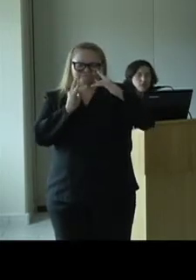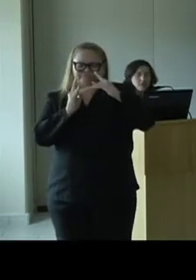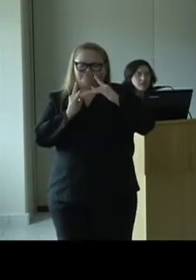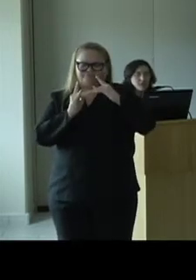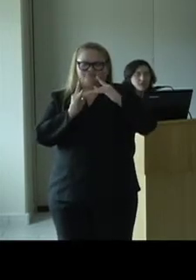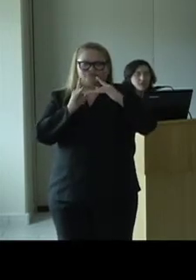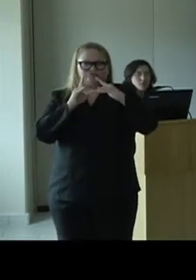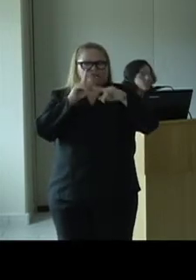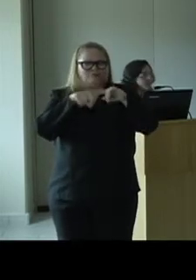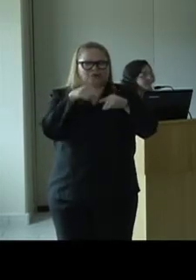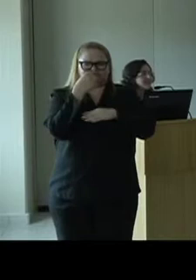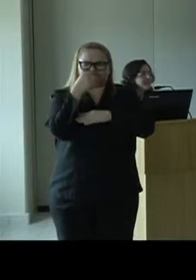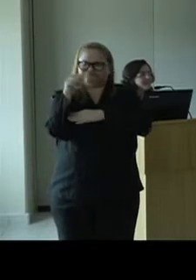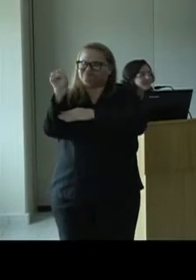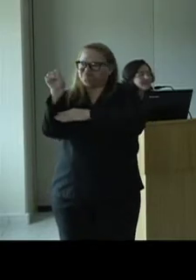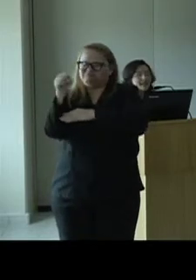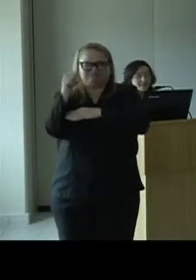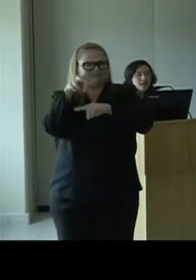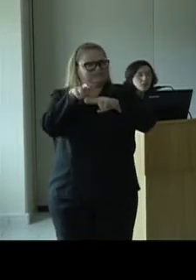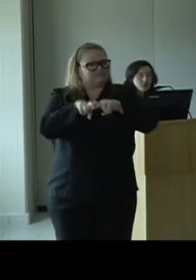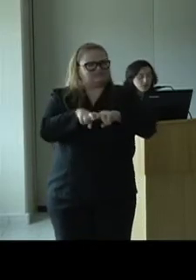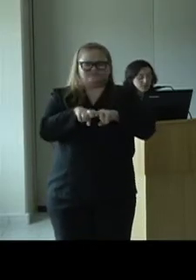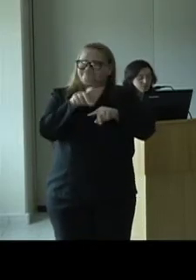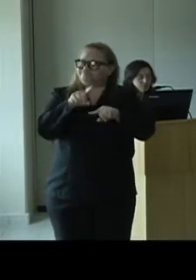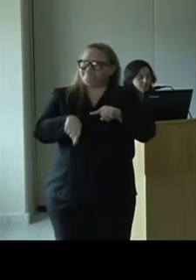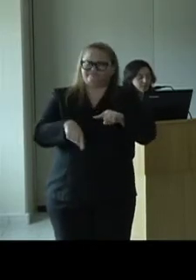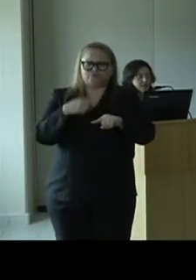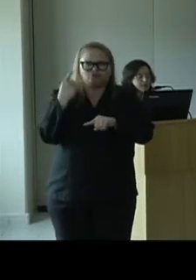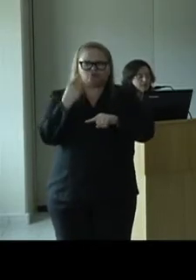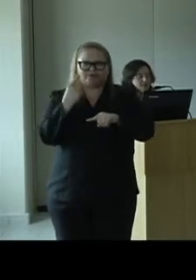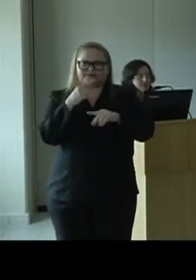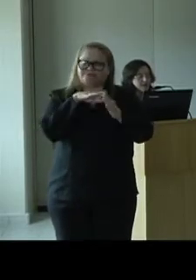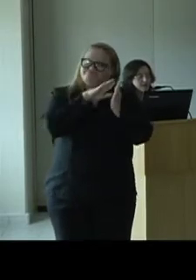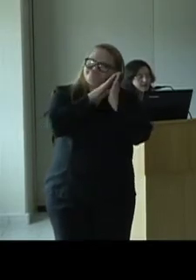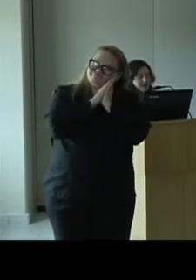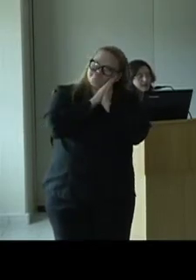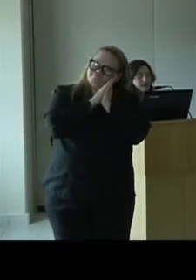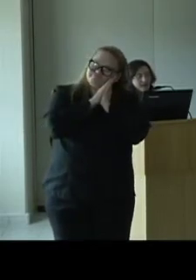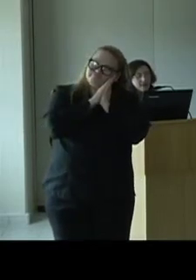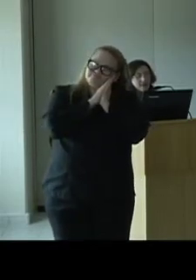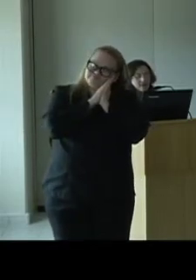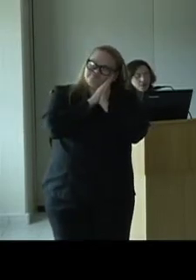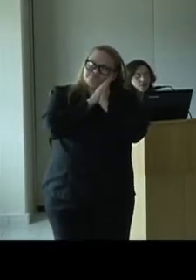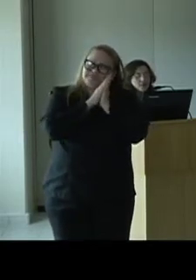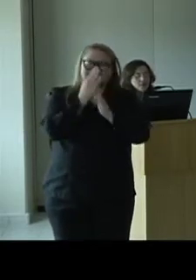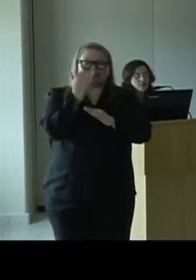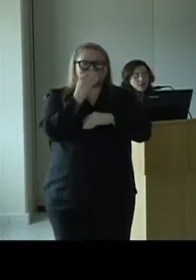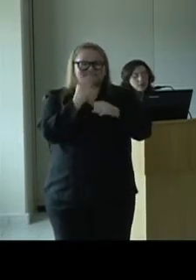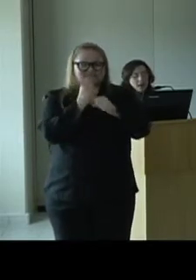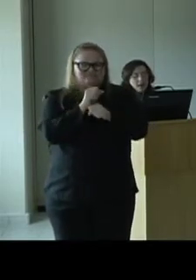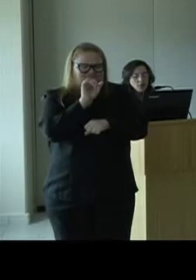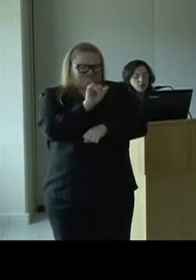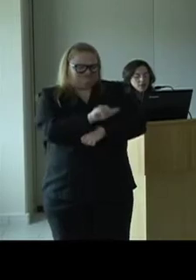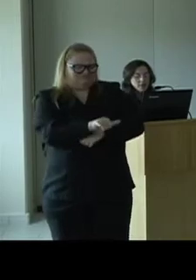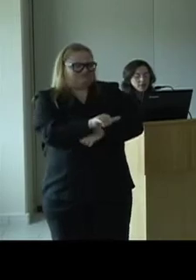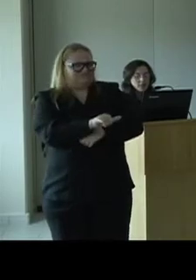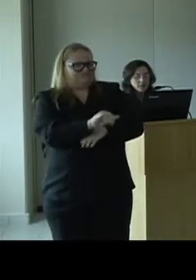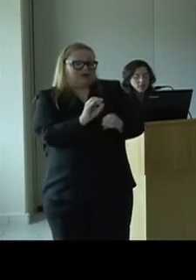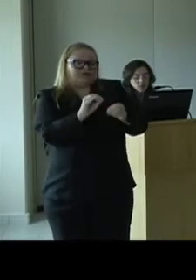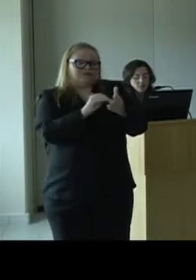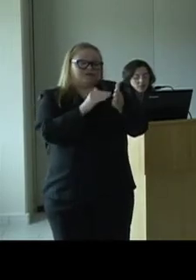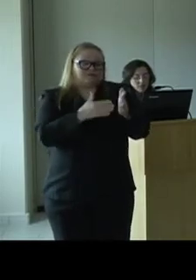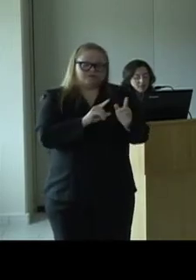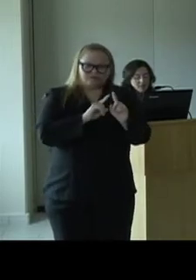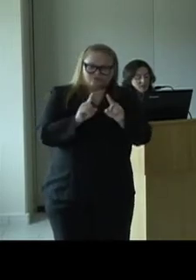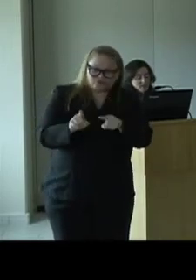puede ponerse boca arriba, no puede sentarse, es la única posición en la que ella puede estar. Y tenía 15 años ahí. Pues nada, los estudiantes